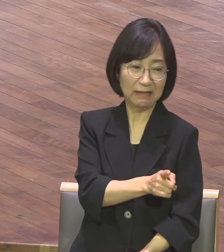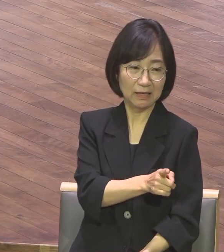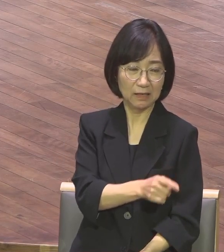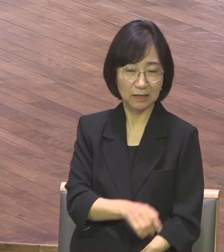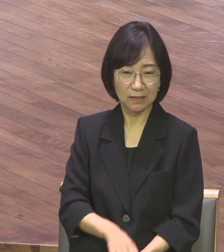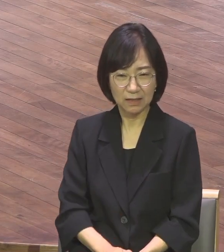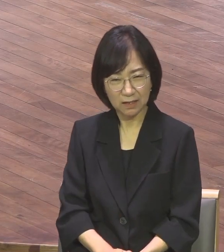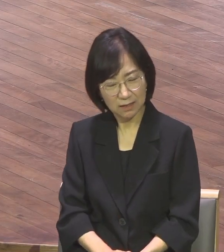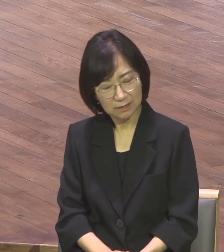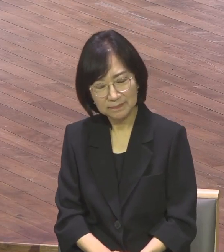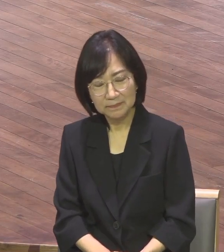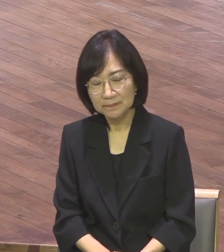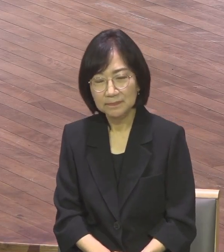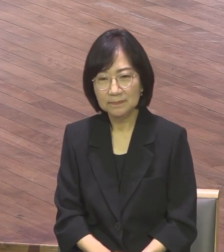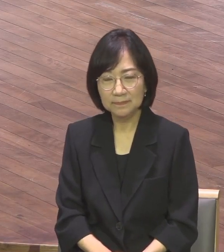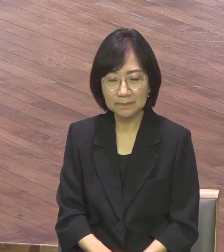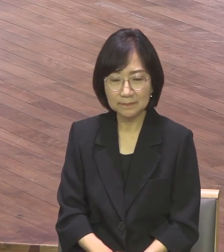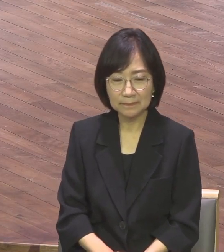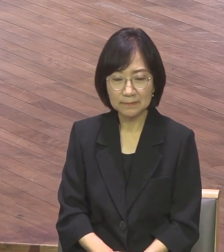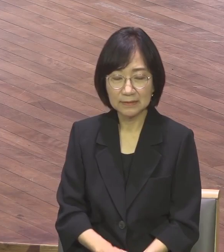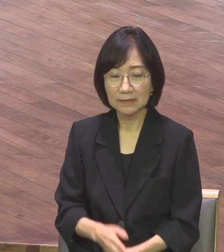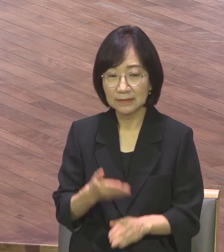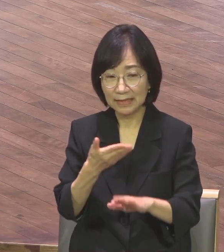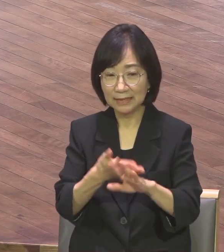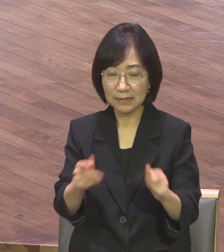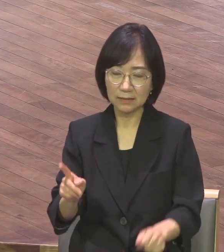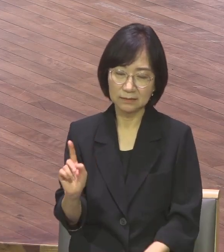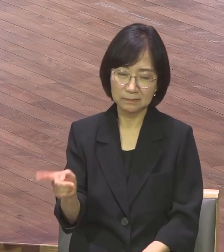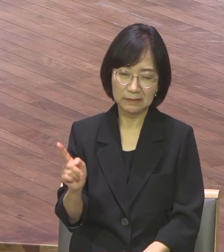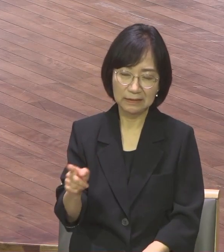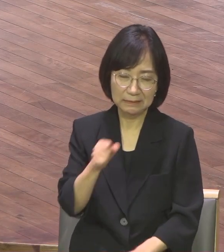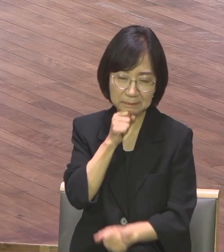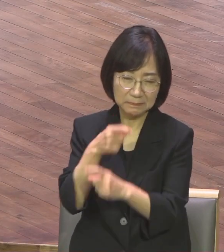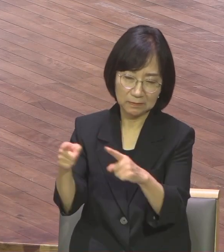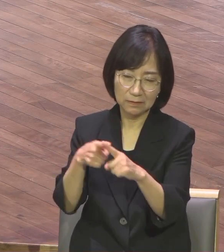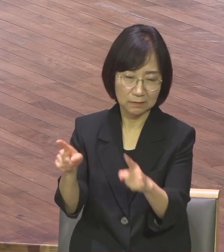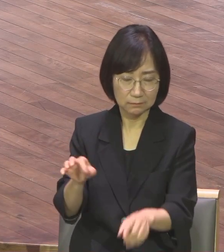얼마나 웃기는 이야기입니까? 어떻게 남을 비판합니까?